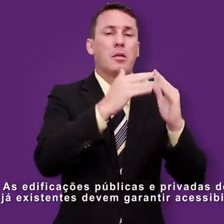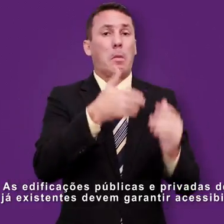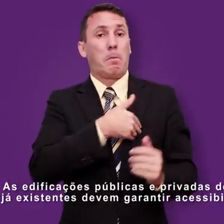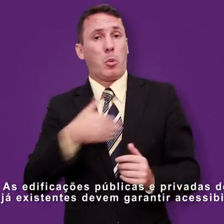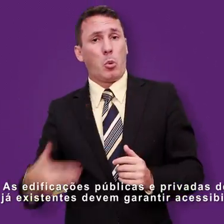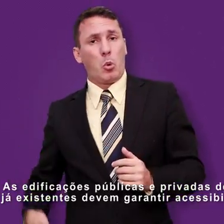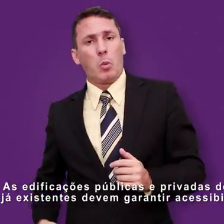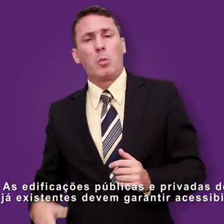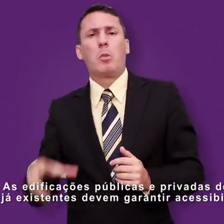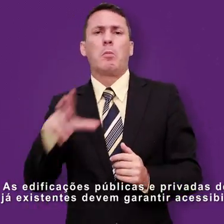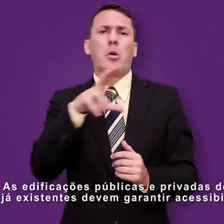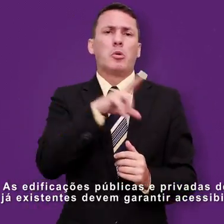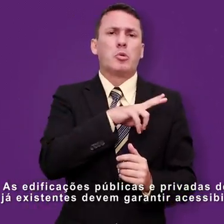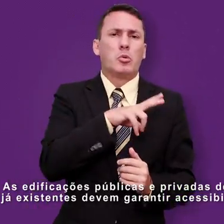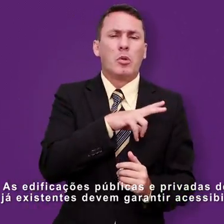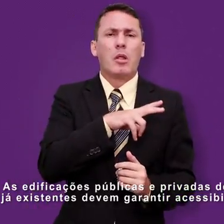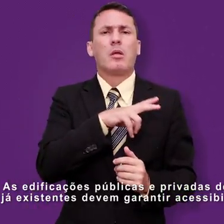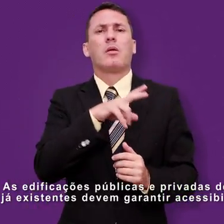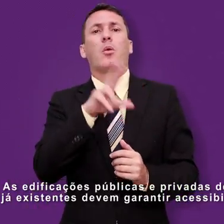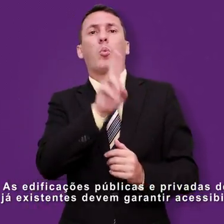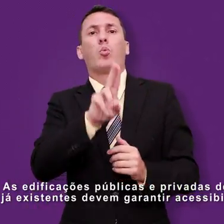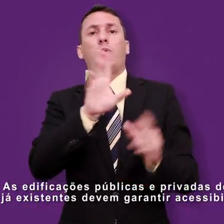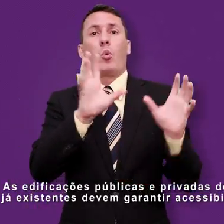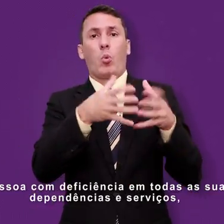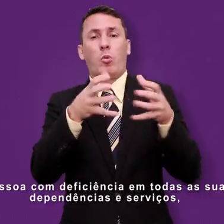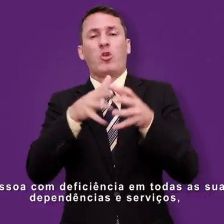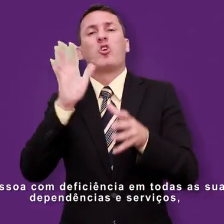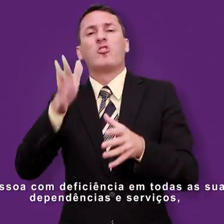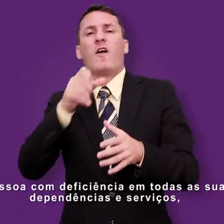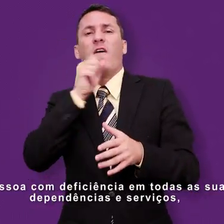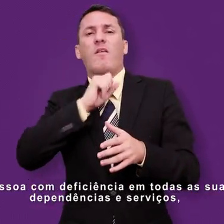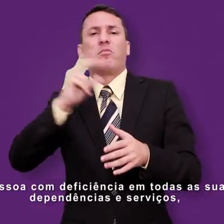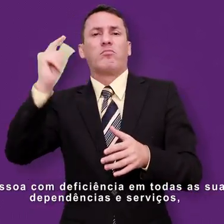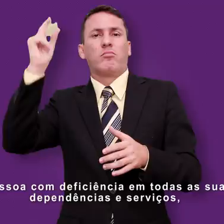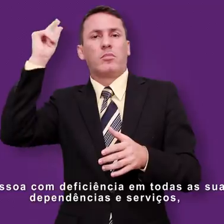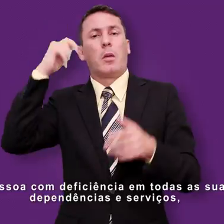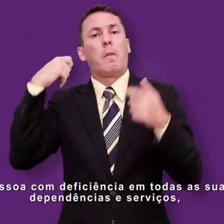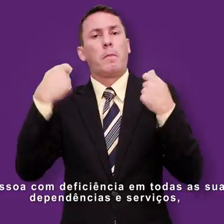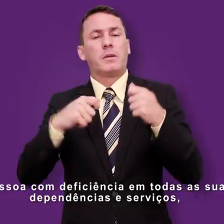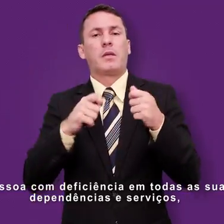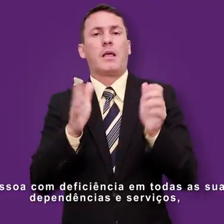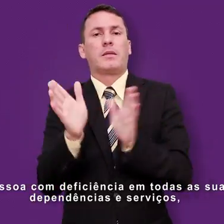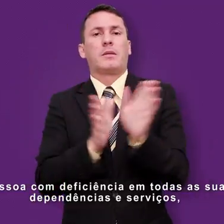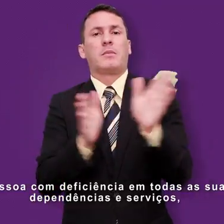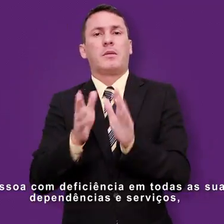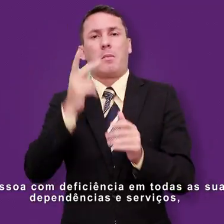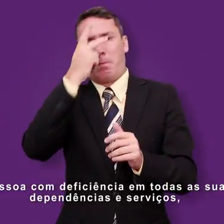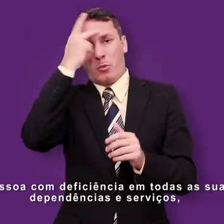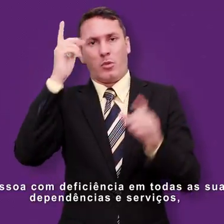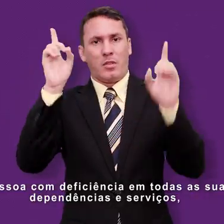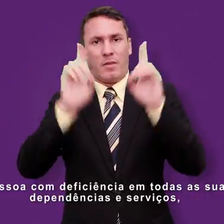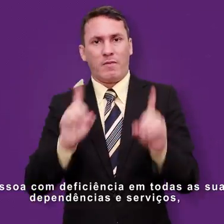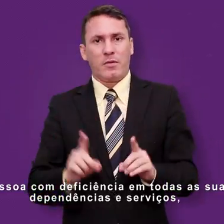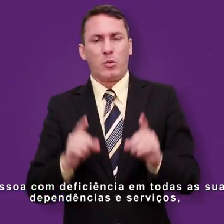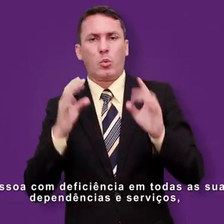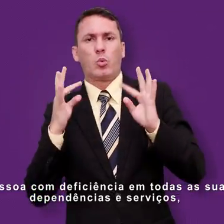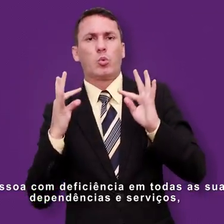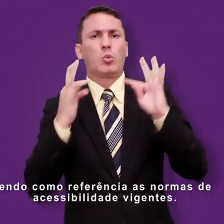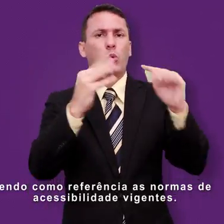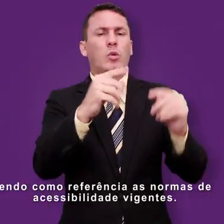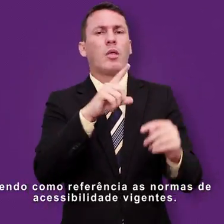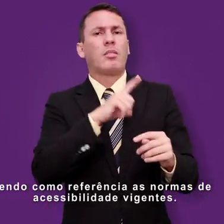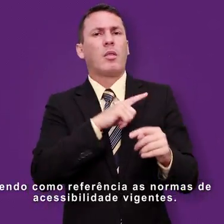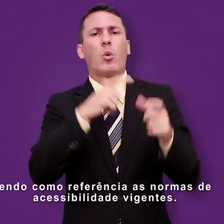já existentes devem garantir a acessibilidade à pessoa com deficiência em todas as suas dependências e